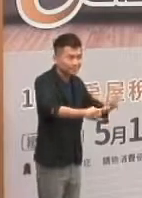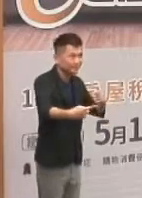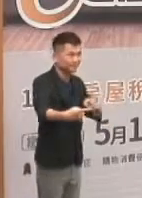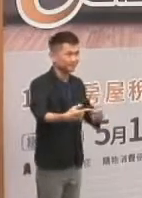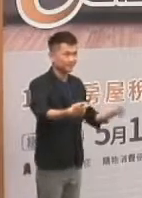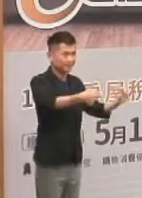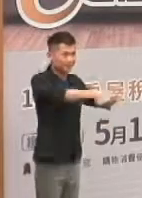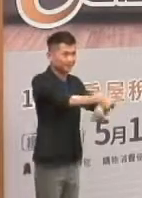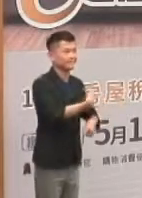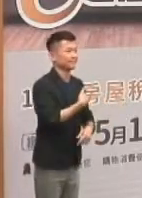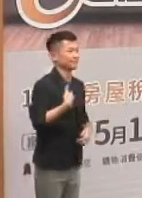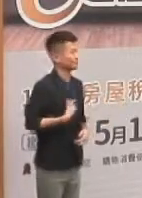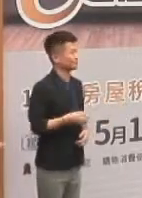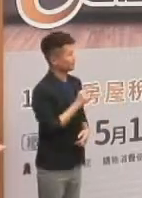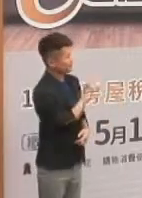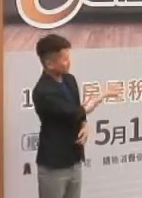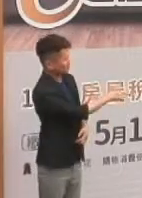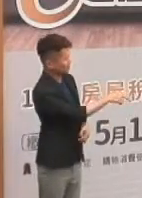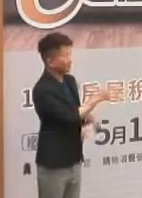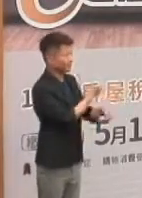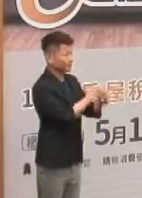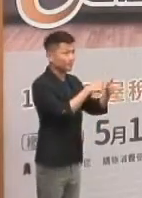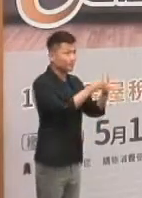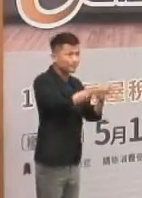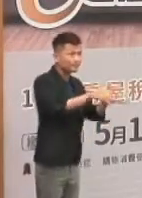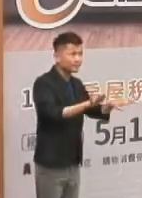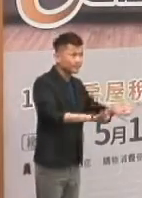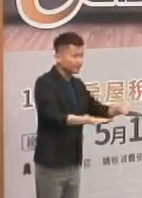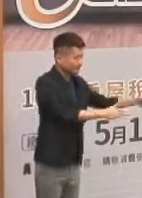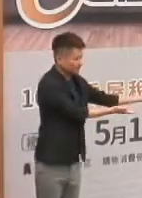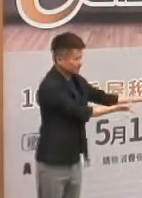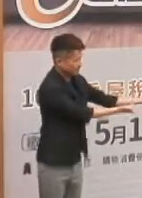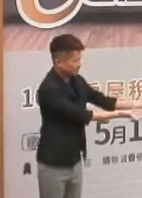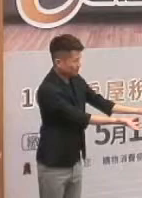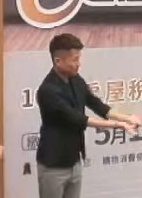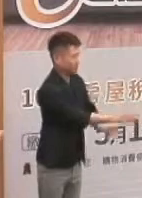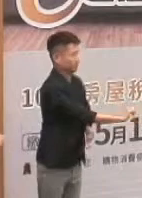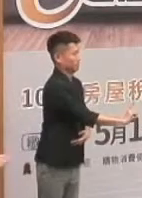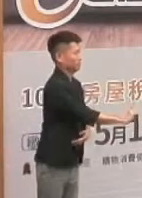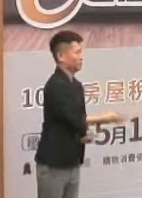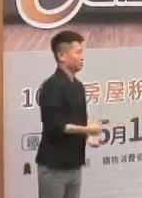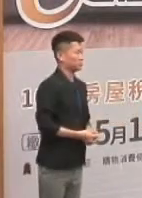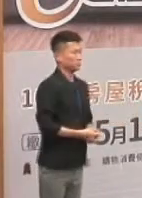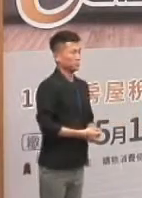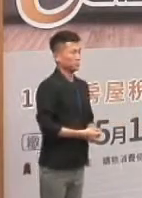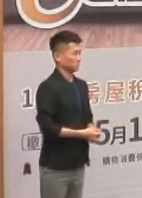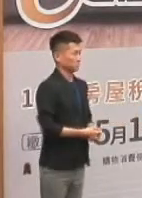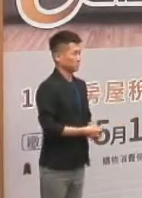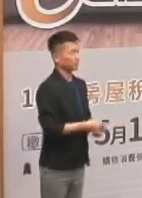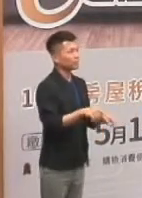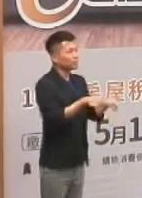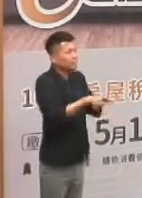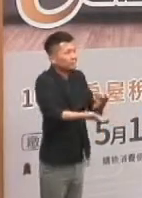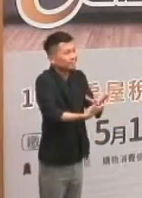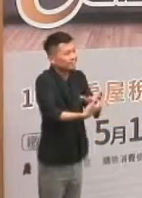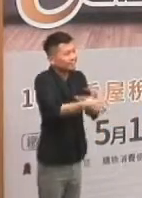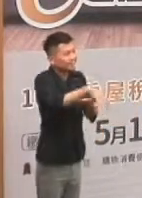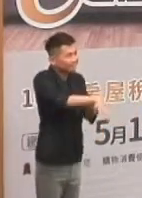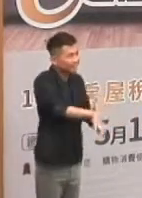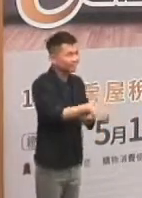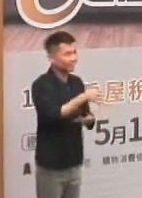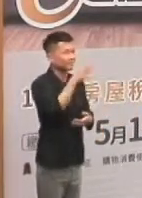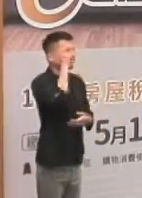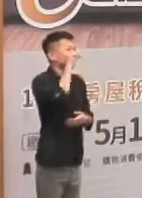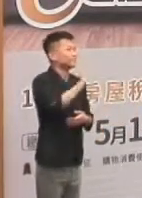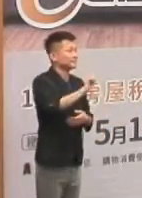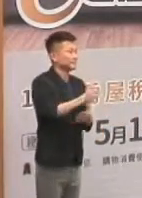素当中。各位可以看到，我们工作人员现在呢拿进来的呢，里面桌上都是大家在厨房可能常见